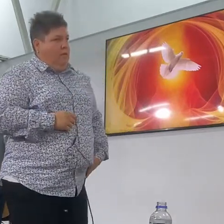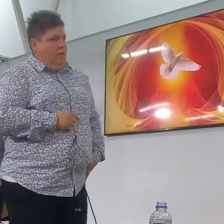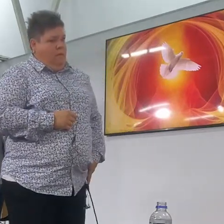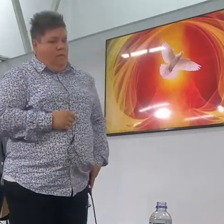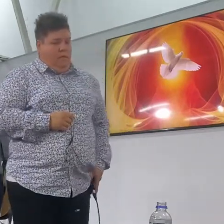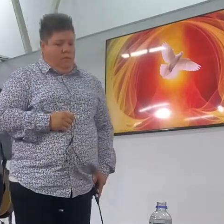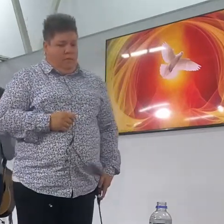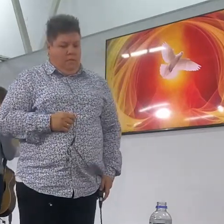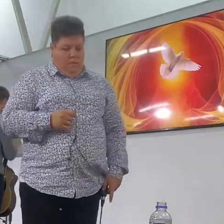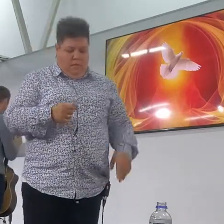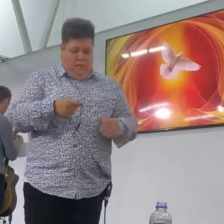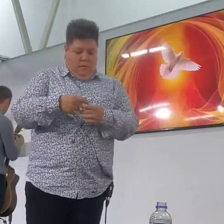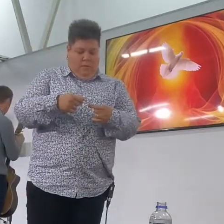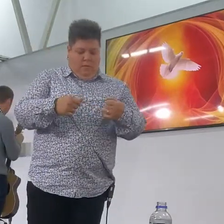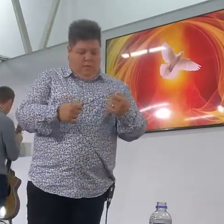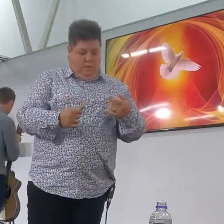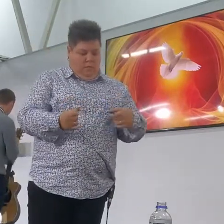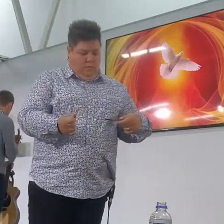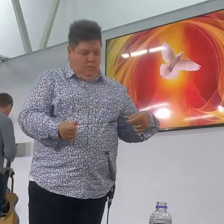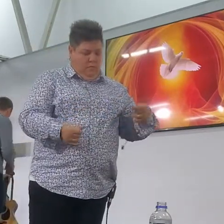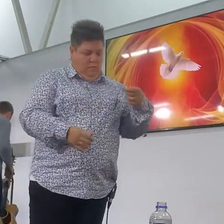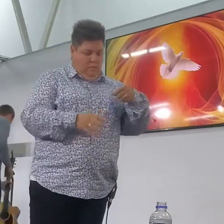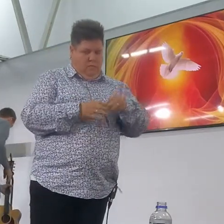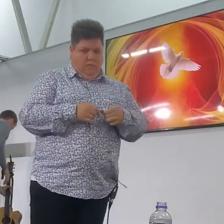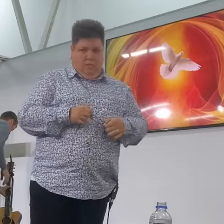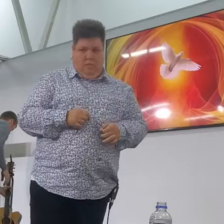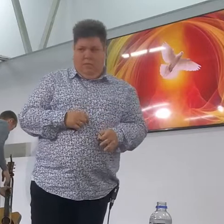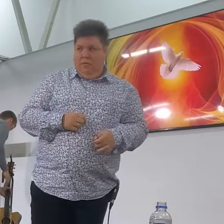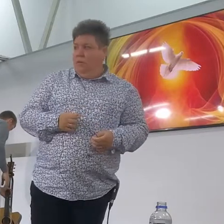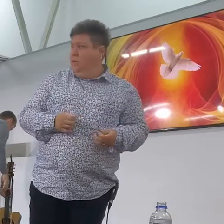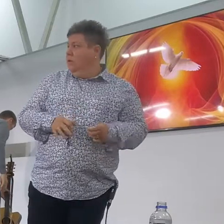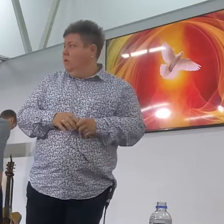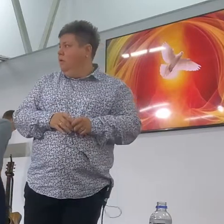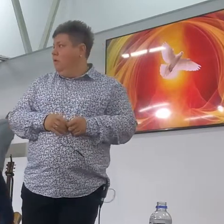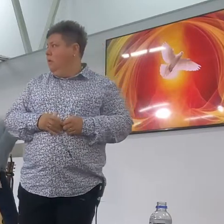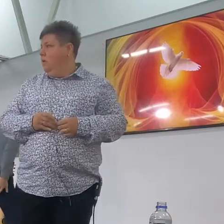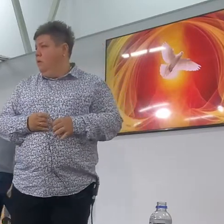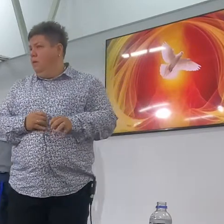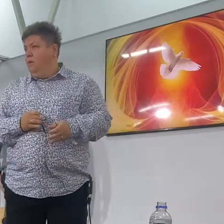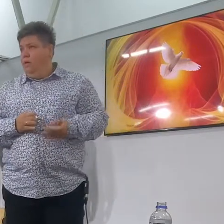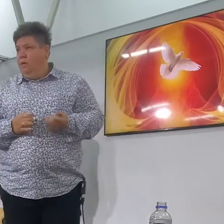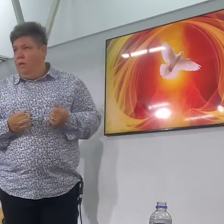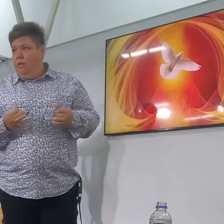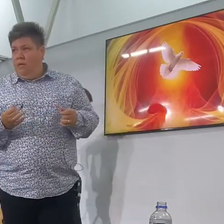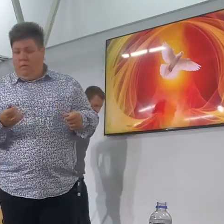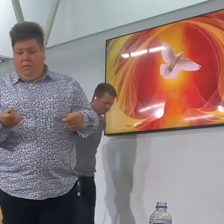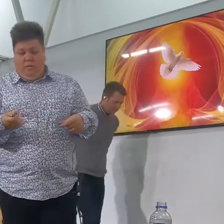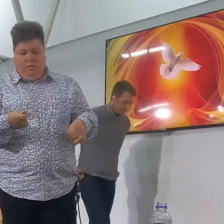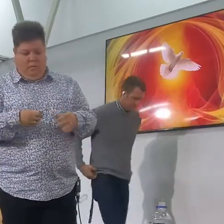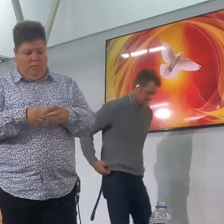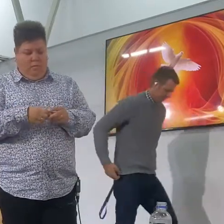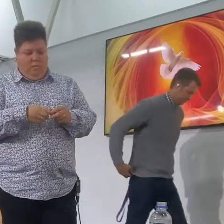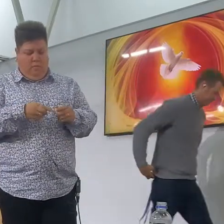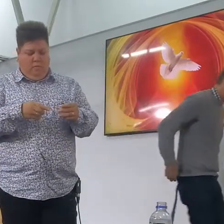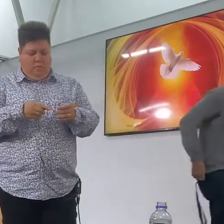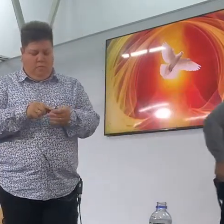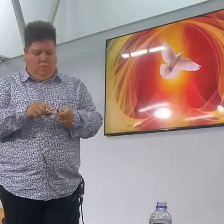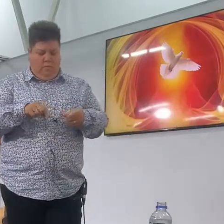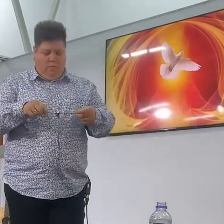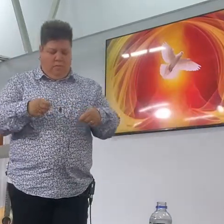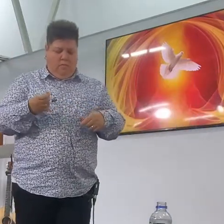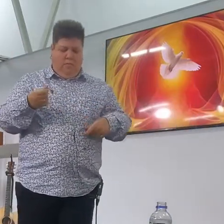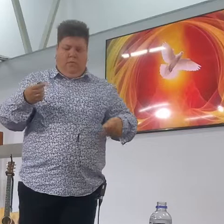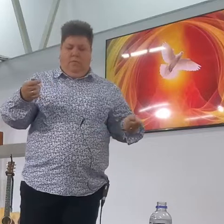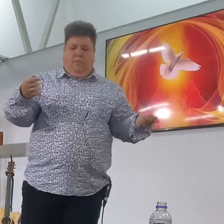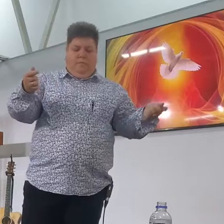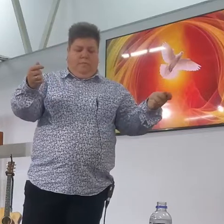Vanoggend herdenk ons Pinkster. So dis Pinkster Sondag vandag. Nou as ek julle net vinnig kan terugvat, toe